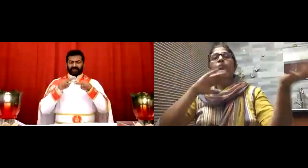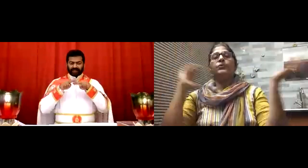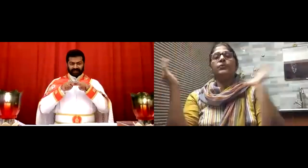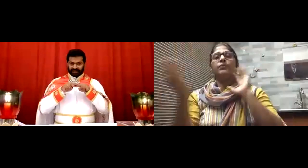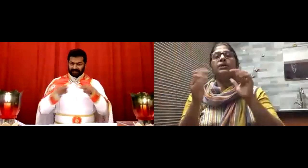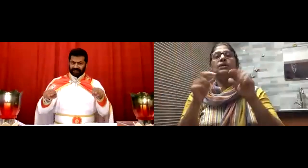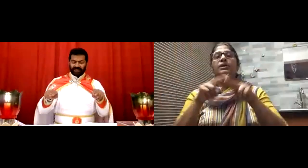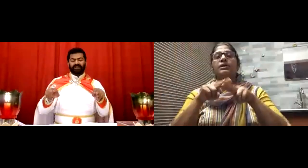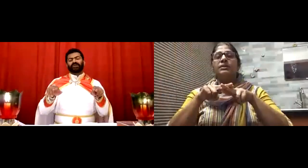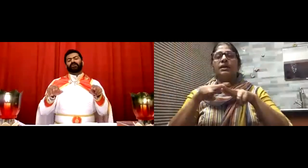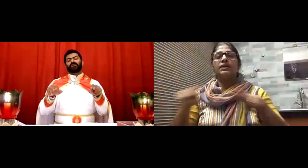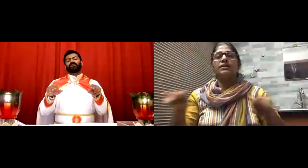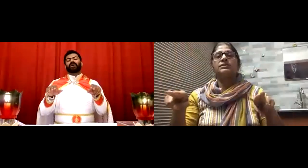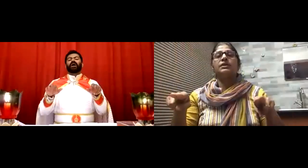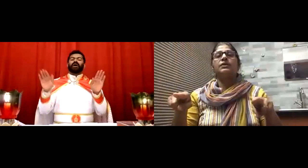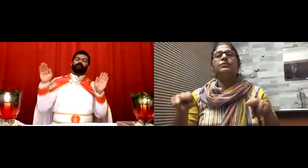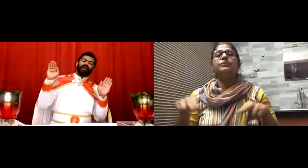ഭൂമിയും നിറഞ്ഞിരിക്കുന്നു.